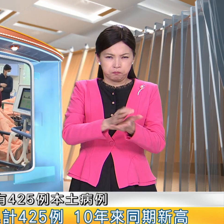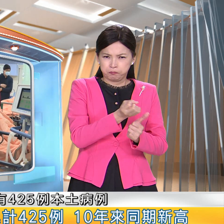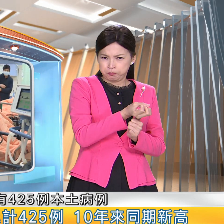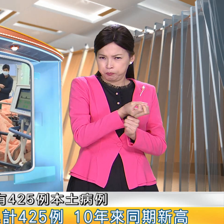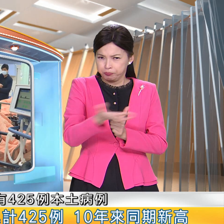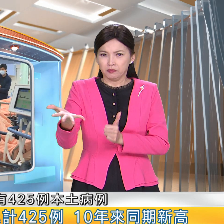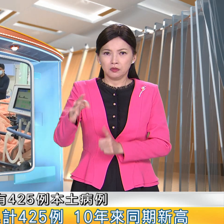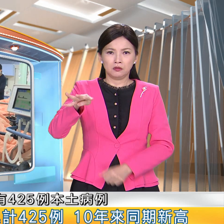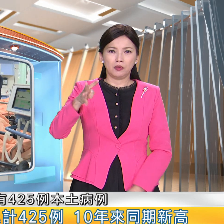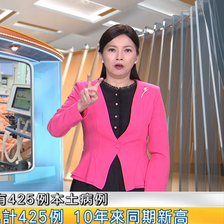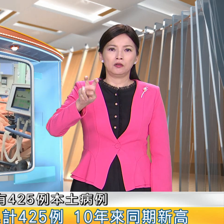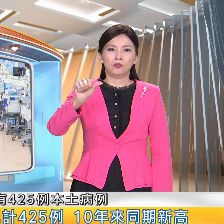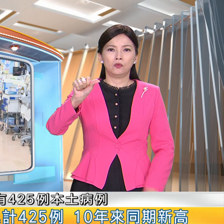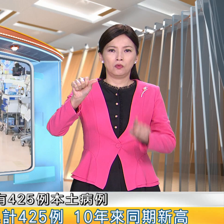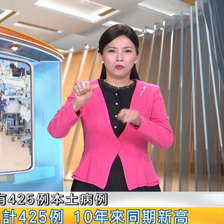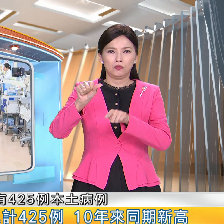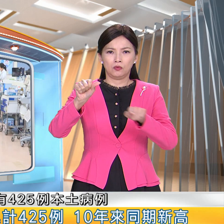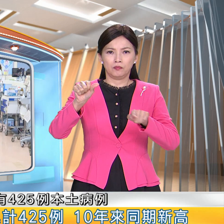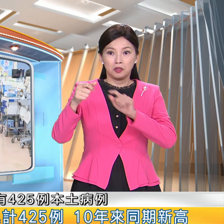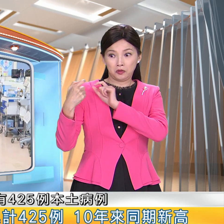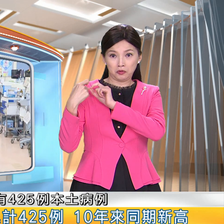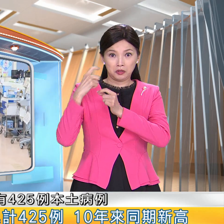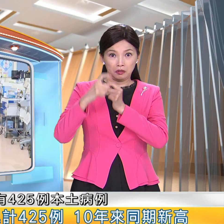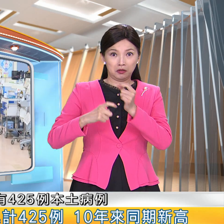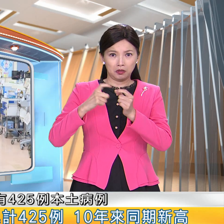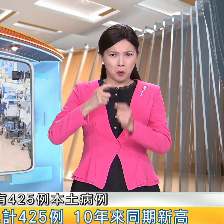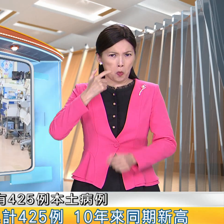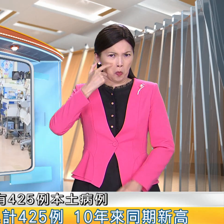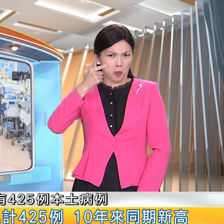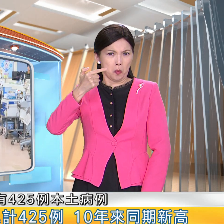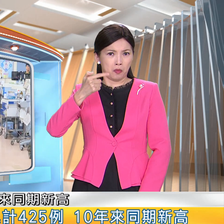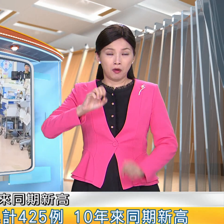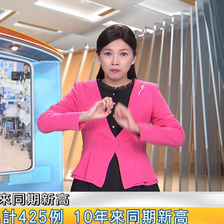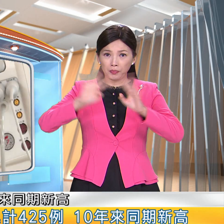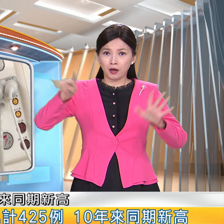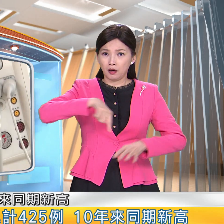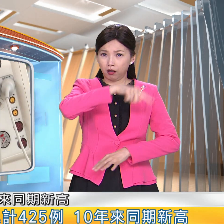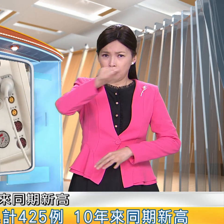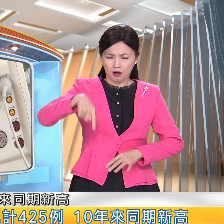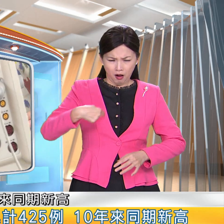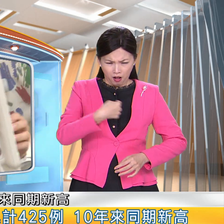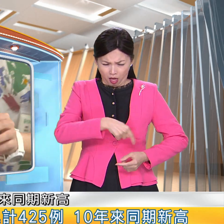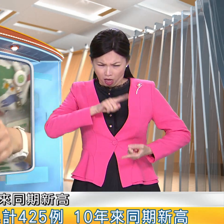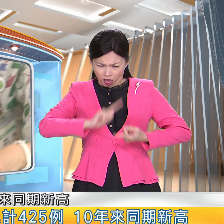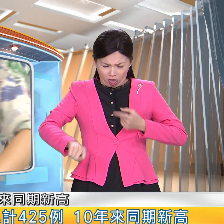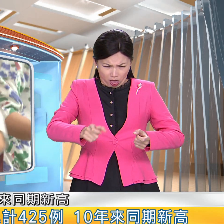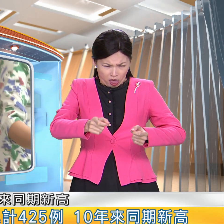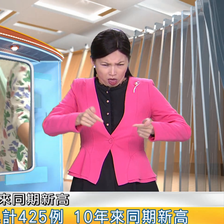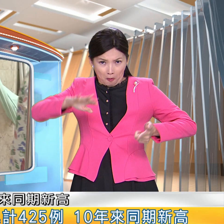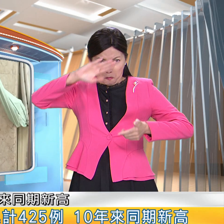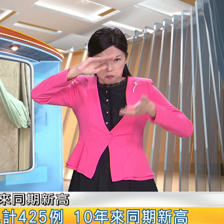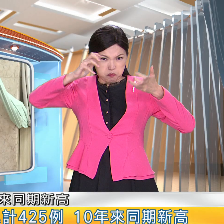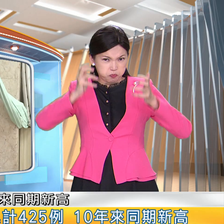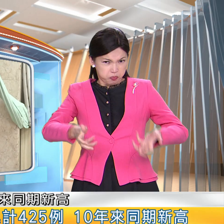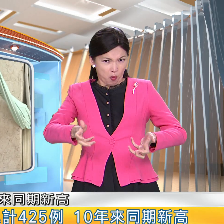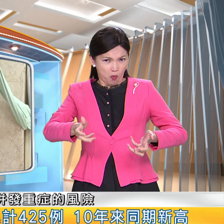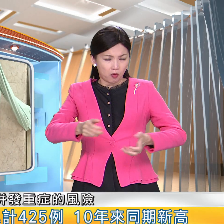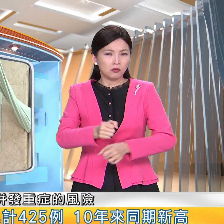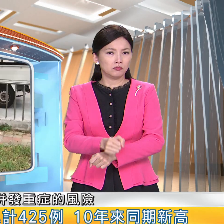计目前全台有425例本土病例，创下近十年以来同期新高，必须特别注意并